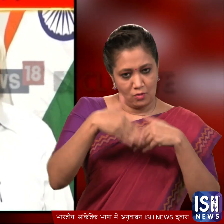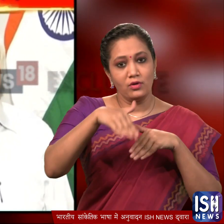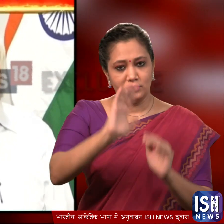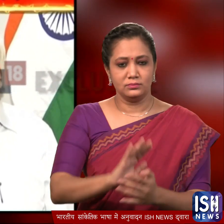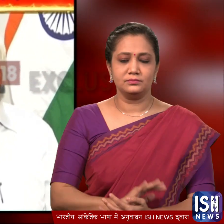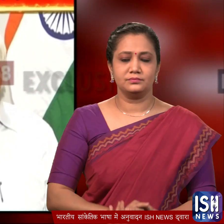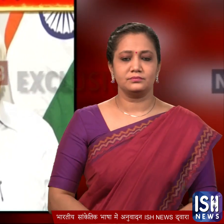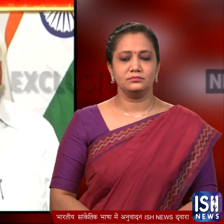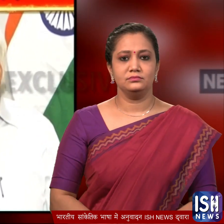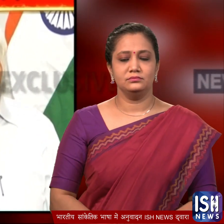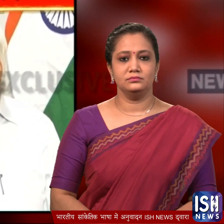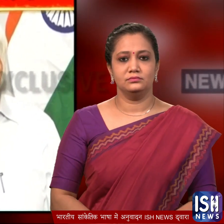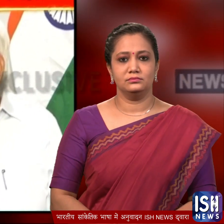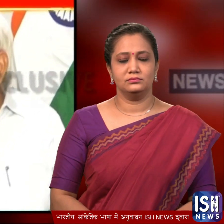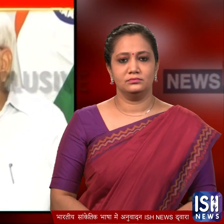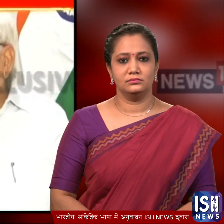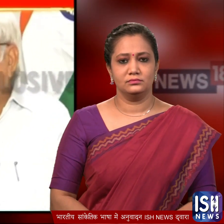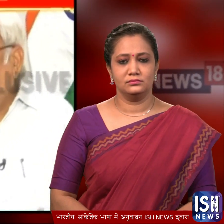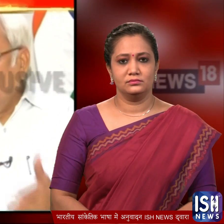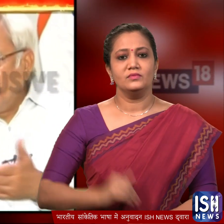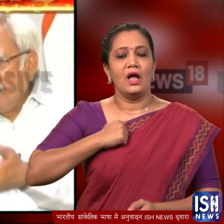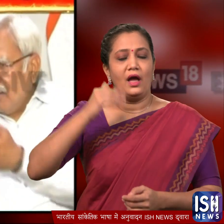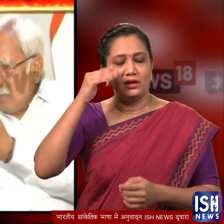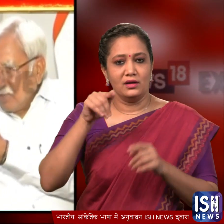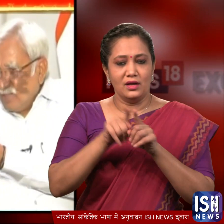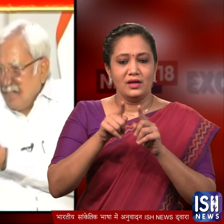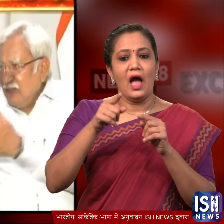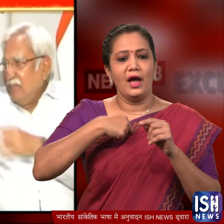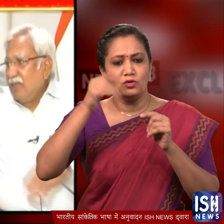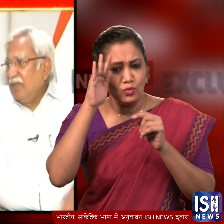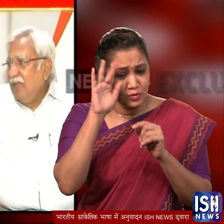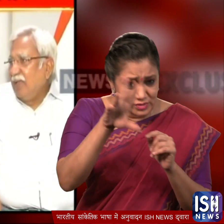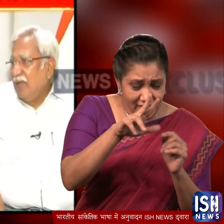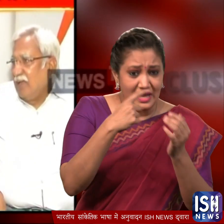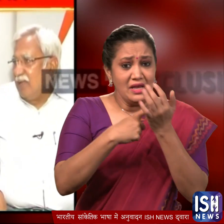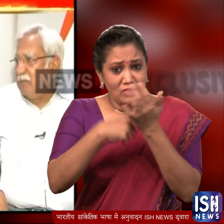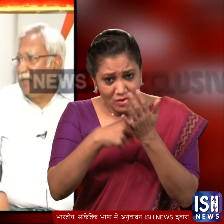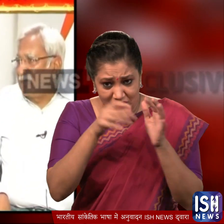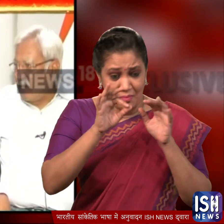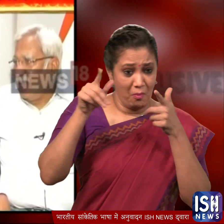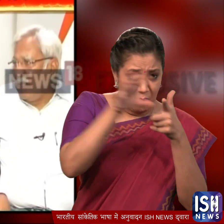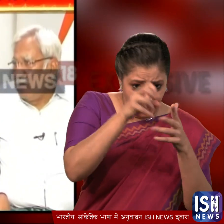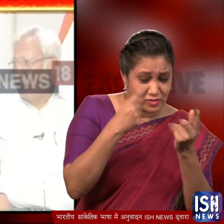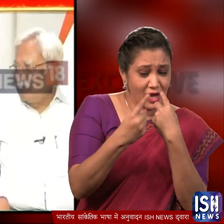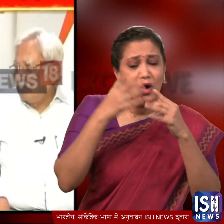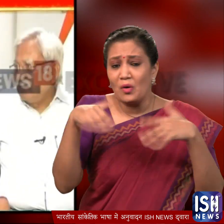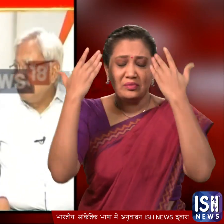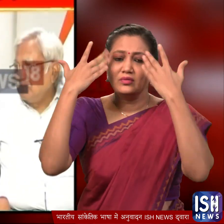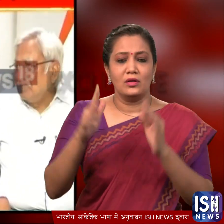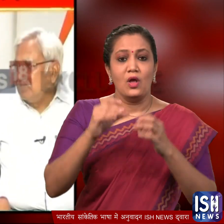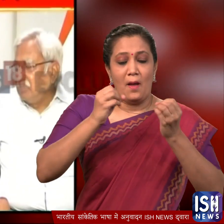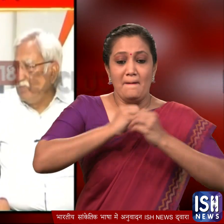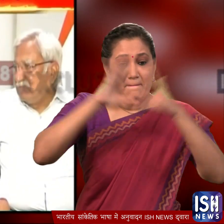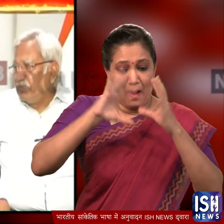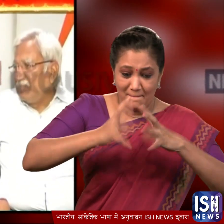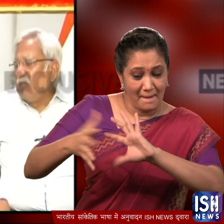जांच कर रहे हैं। इस मामले में हमारे मुझे नहीं पता वो आपके स्टिंग की जांच कर रहे हैं या क्या कर रहे हैं, पर कर रहे हैं। ये दिखाया गया